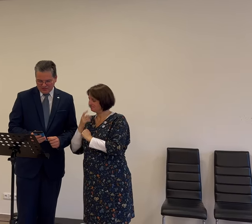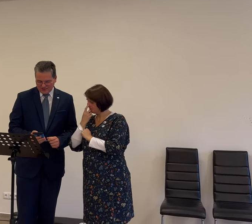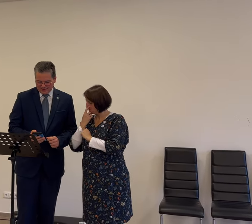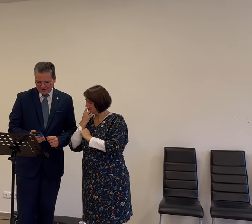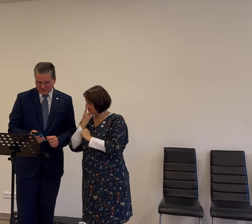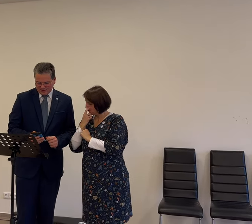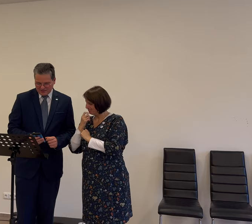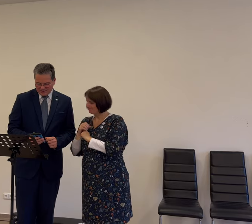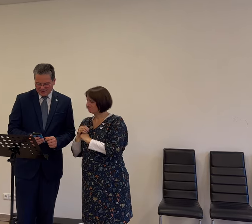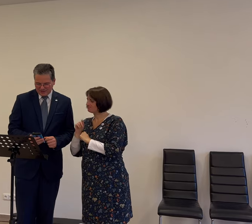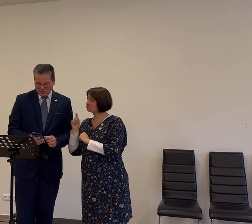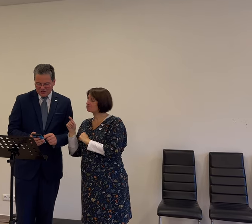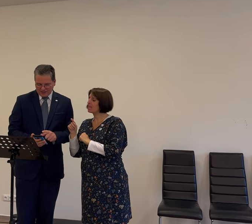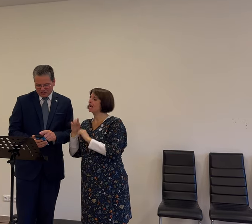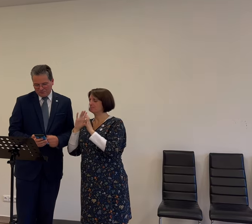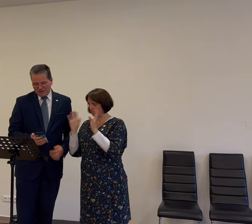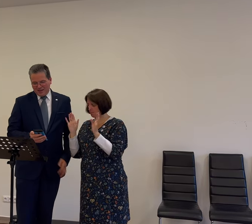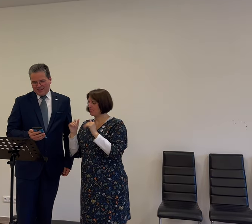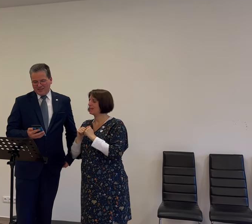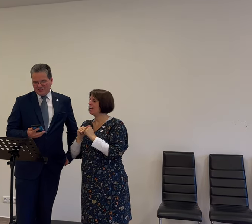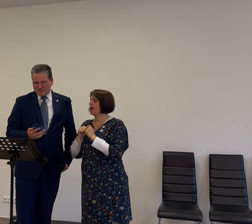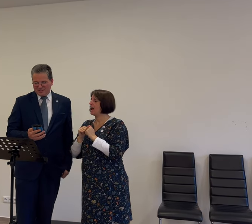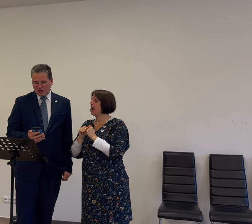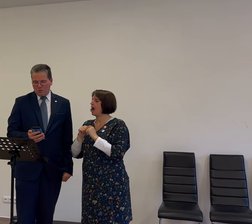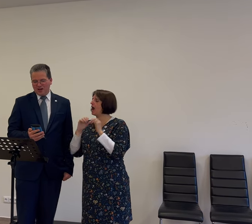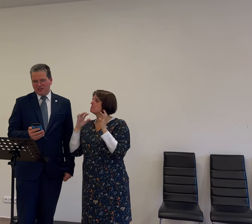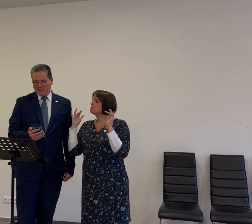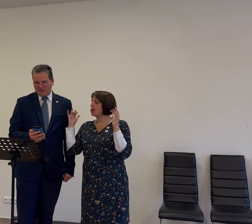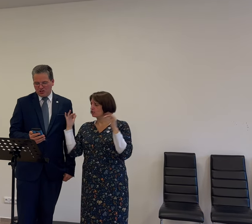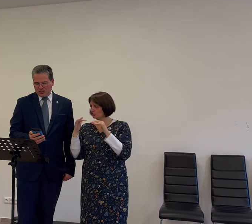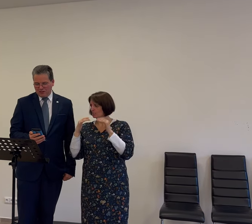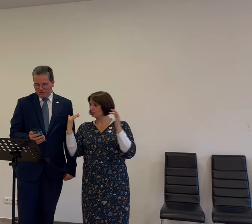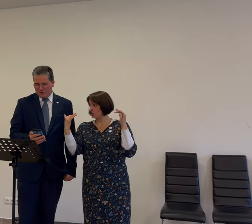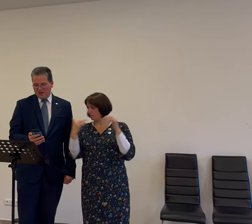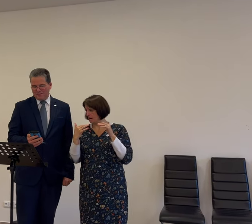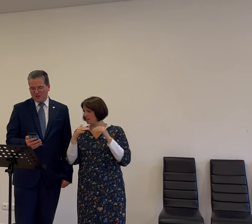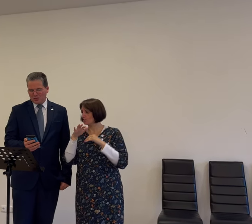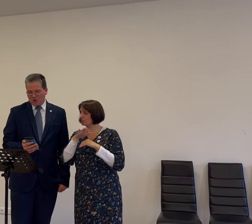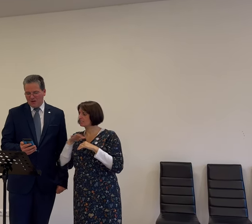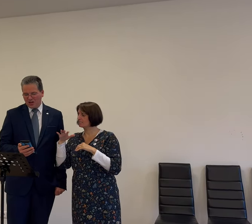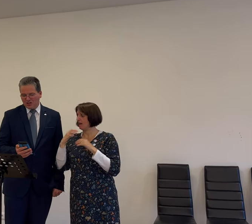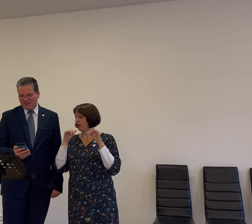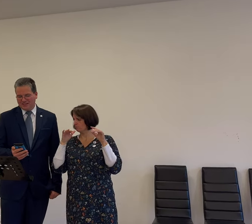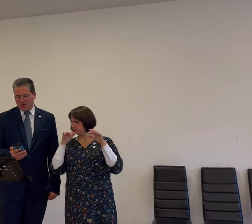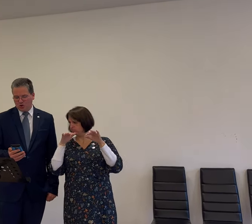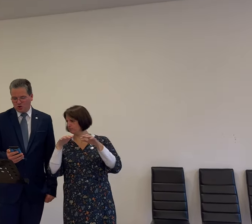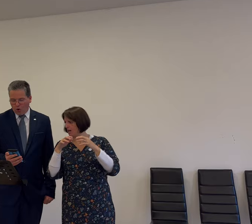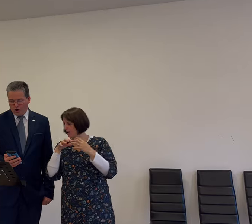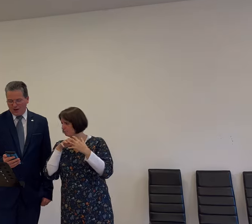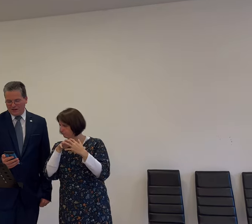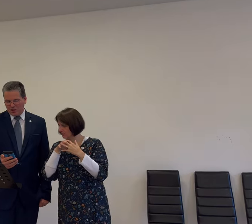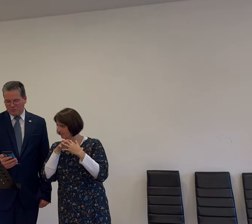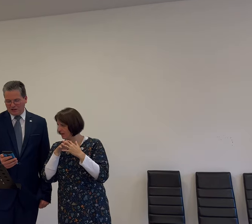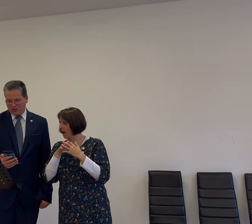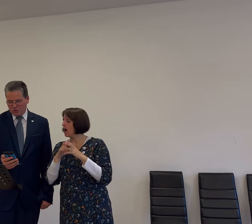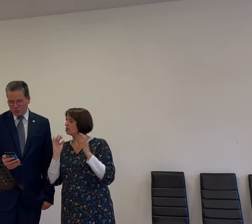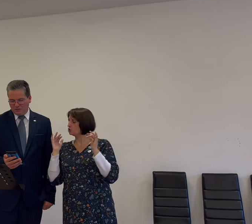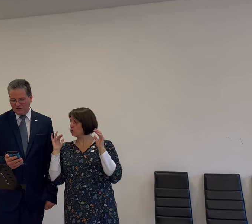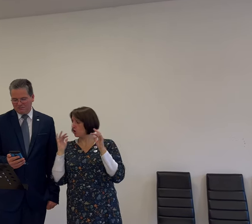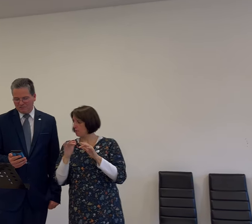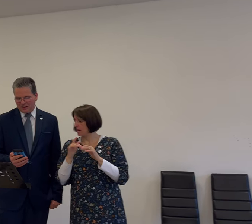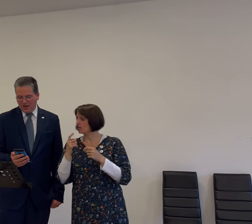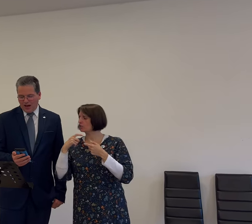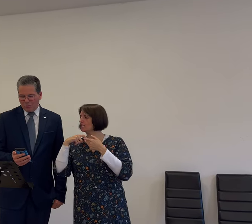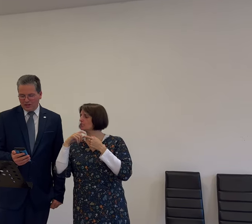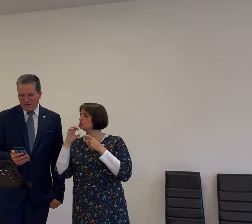Ano, tak chtěl jsem ukázat to. Zhromáždili své šiky k bitvě, zhromáždili se Soka, jež patří